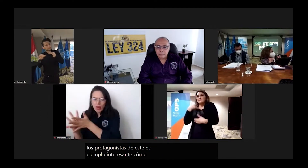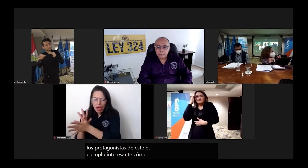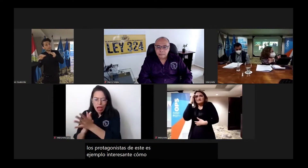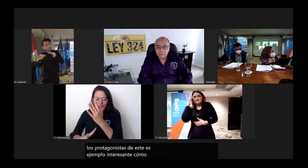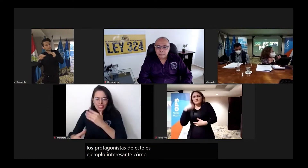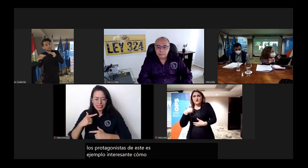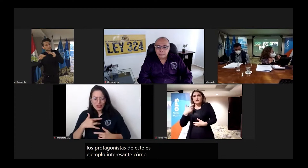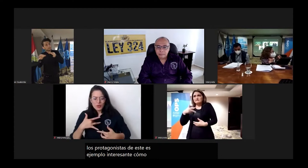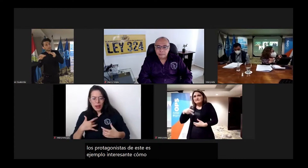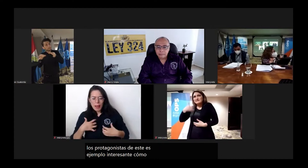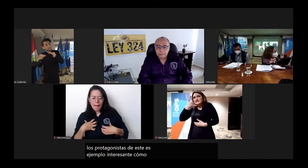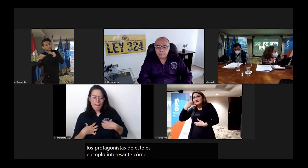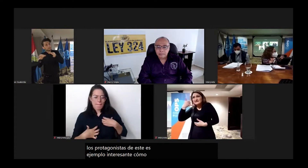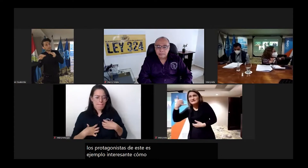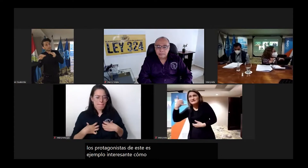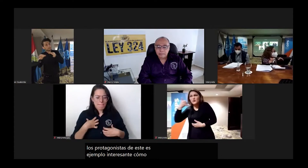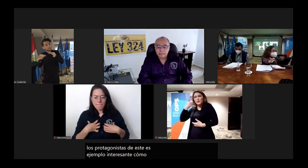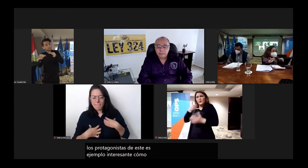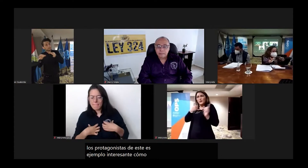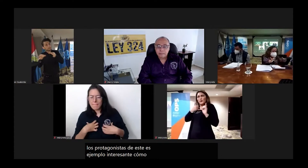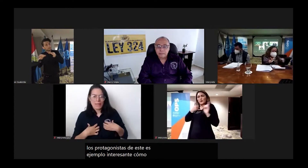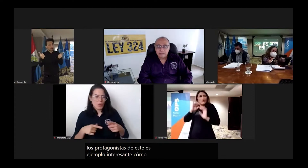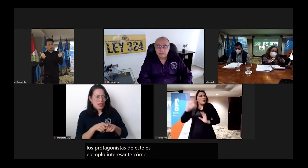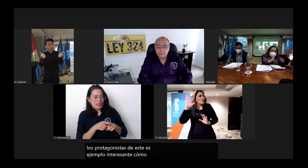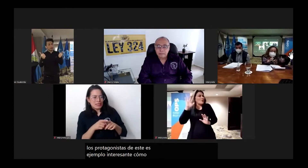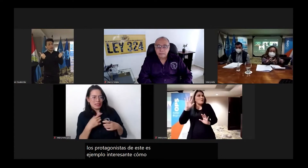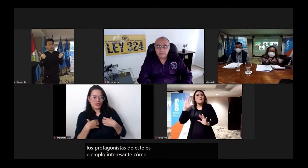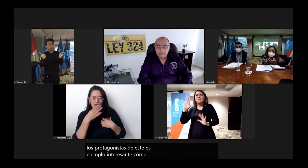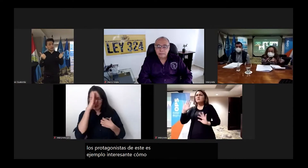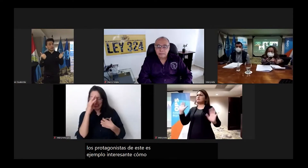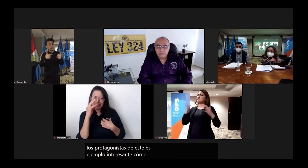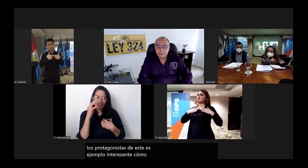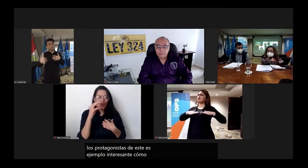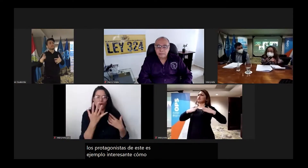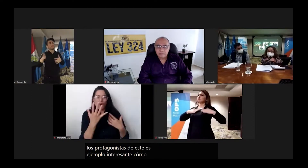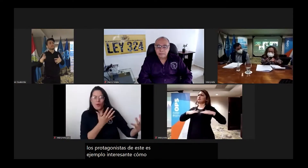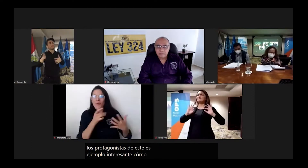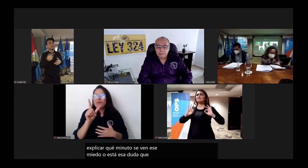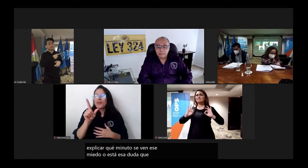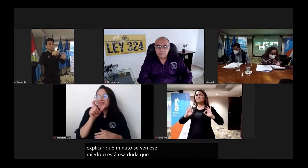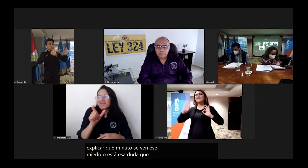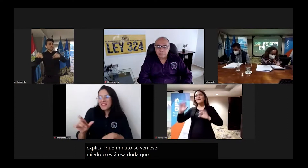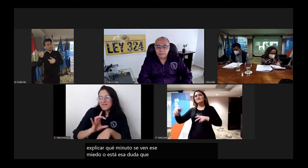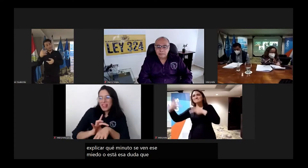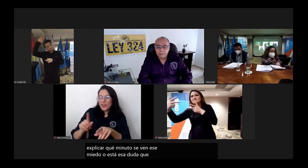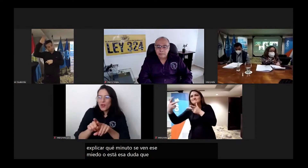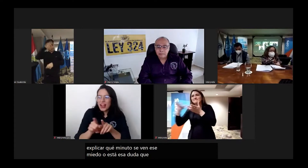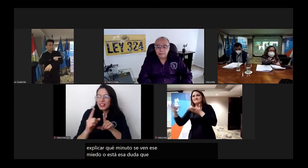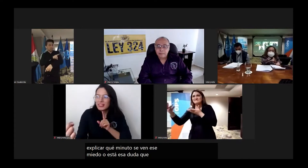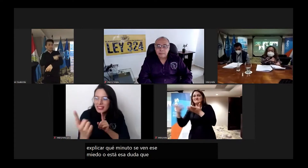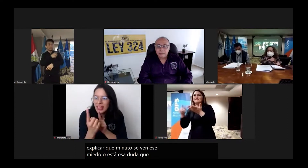o esa duda que al final se generó entre personal que estaba atendiendo ese parto.